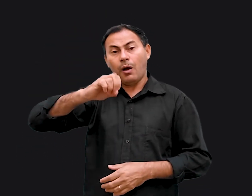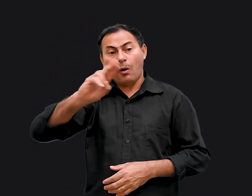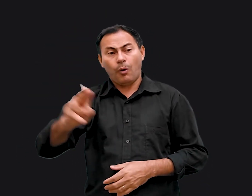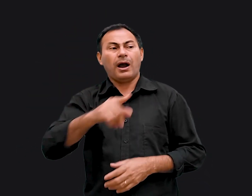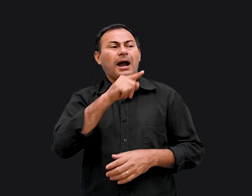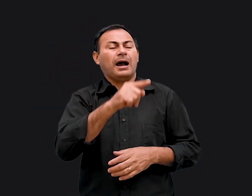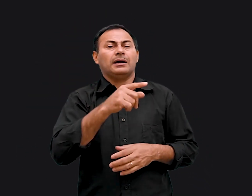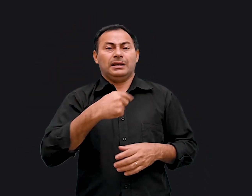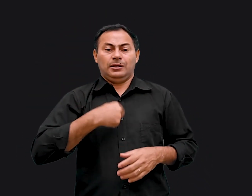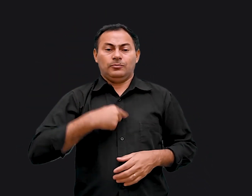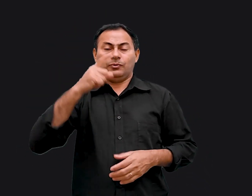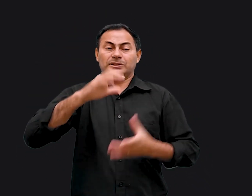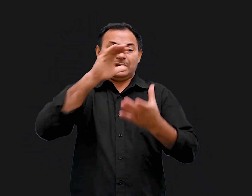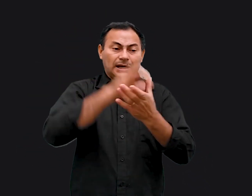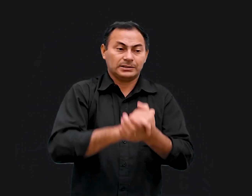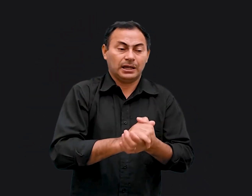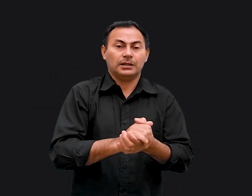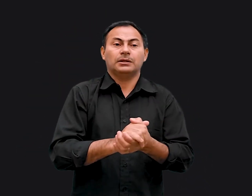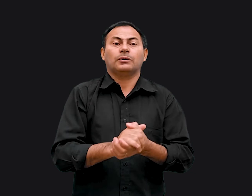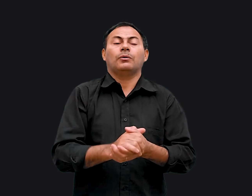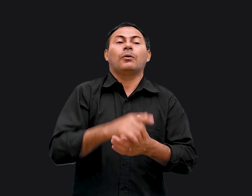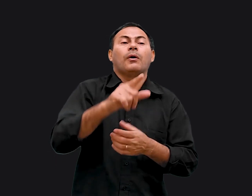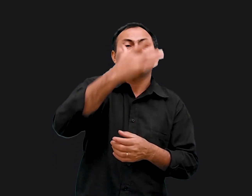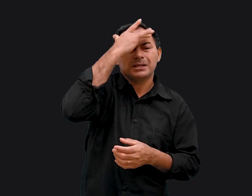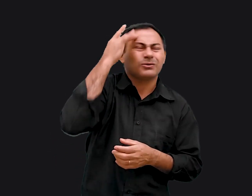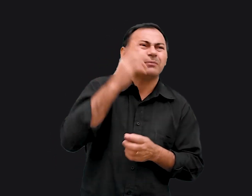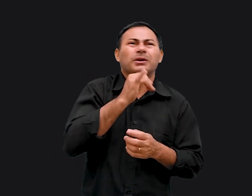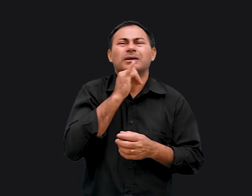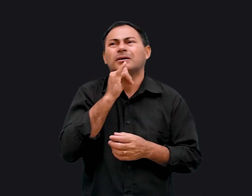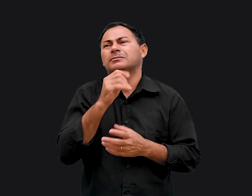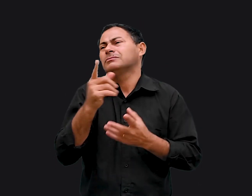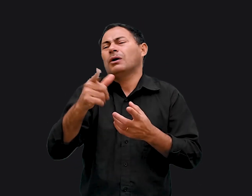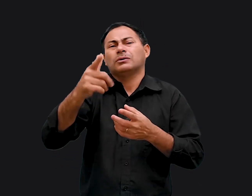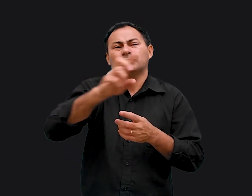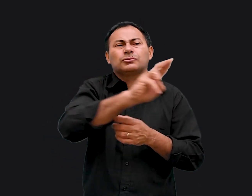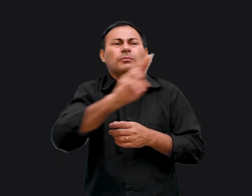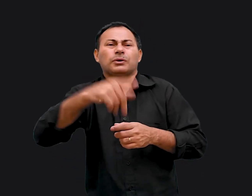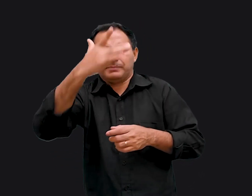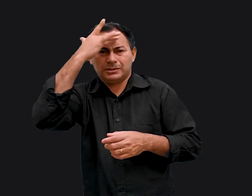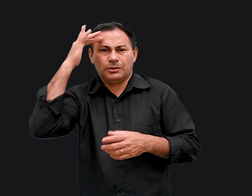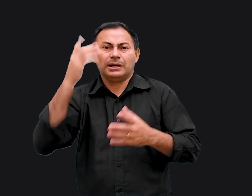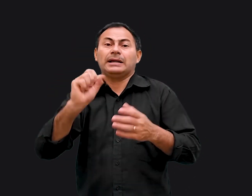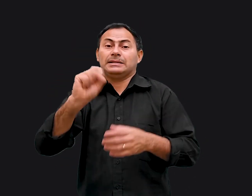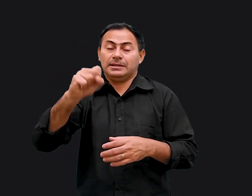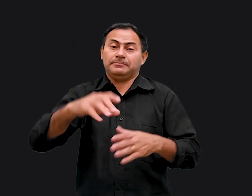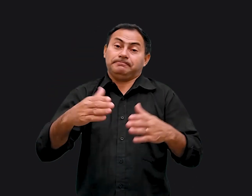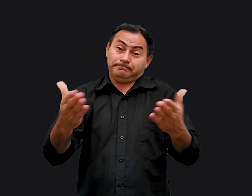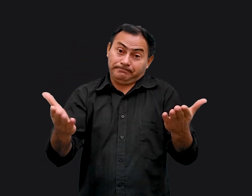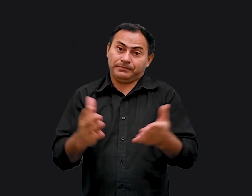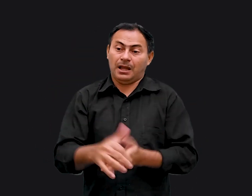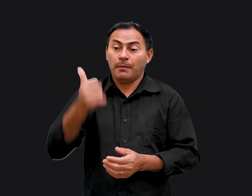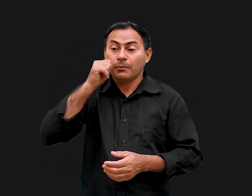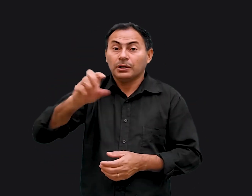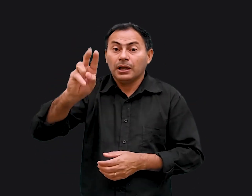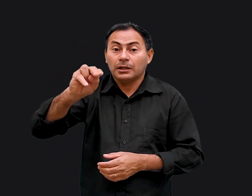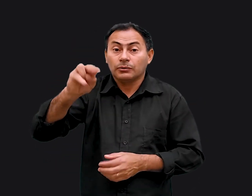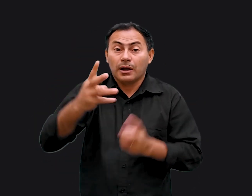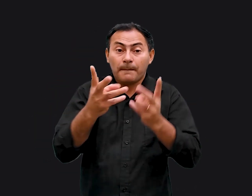ou se eu fosse casada com alguém como Billy Graham, aí sim. Bom, elas nunca percebem que os